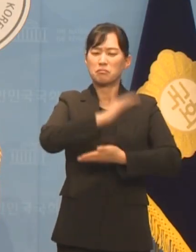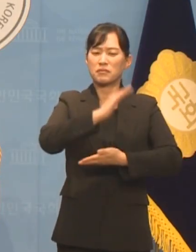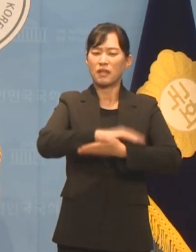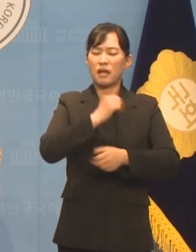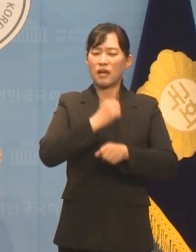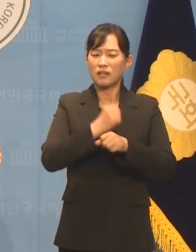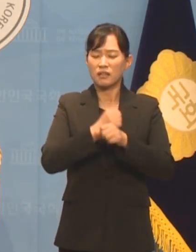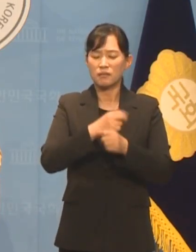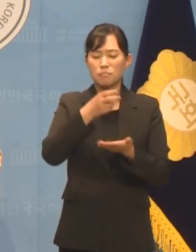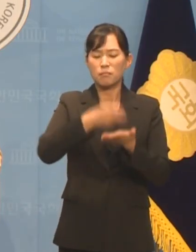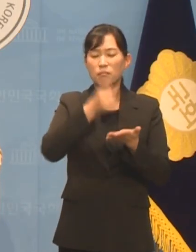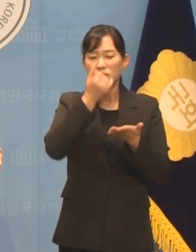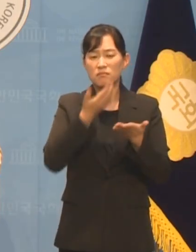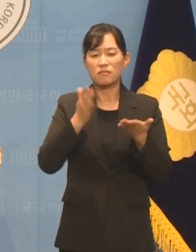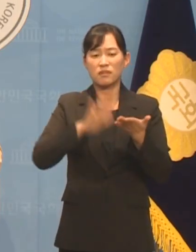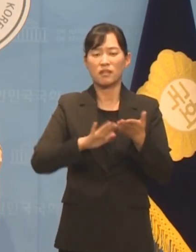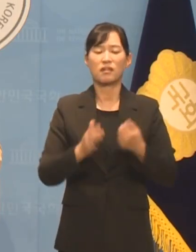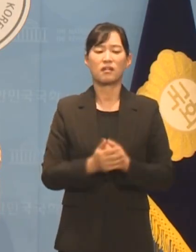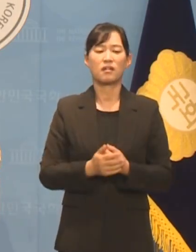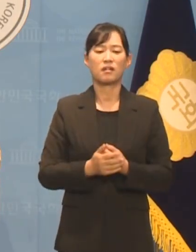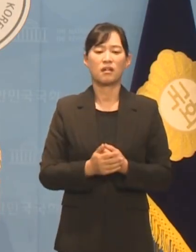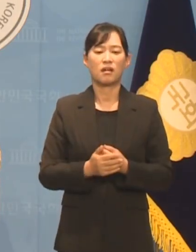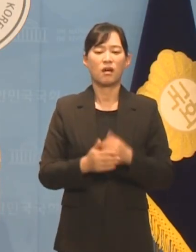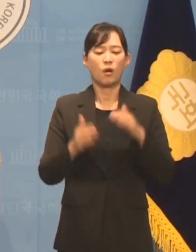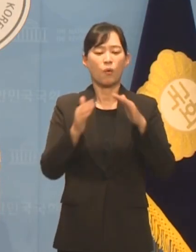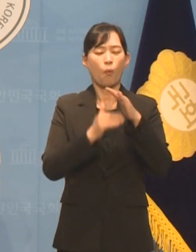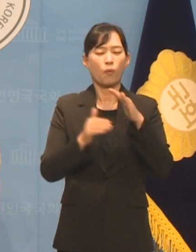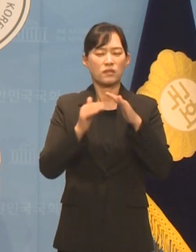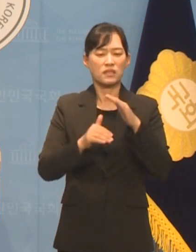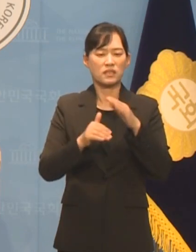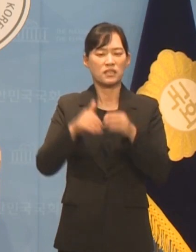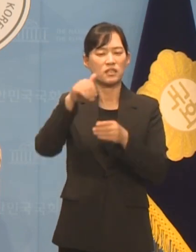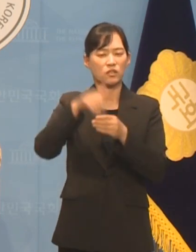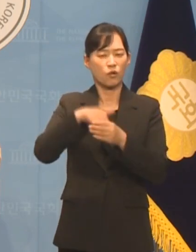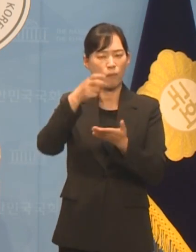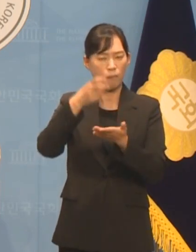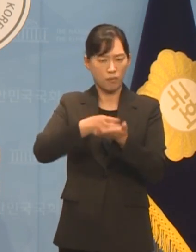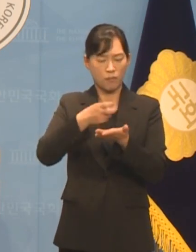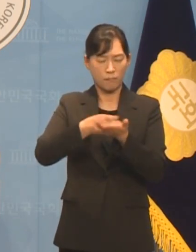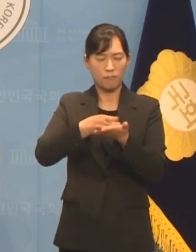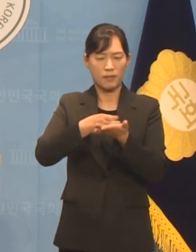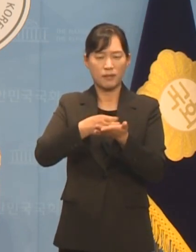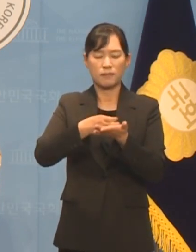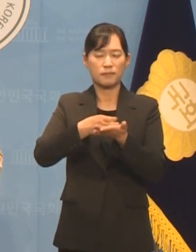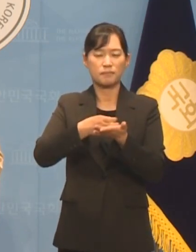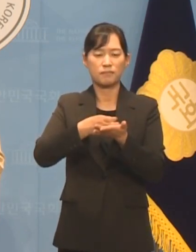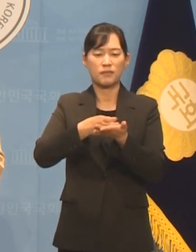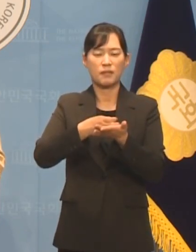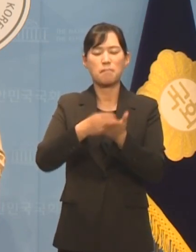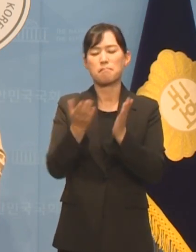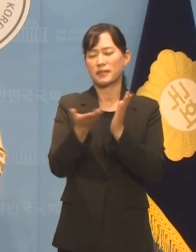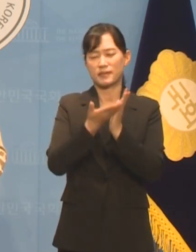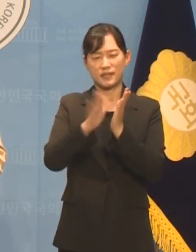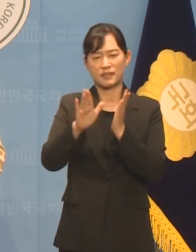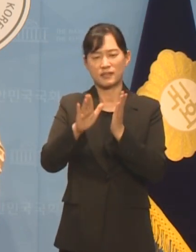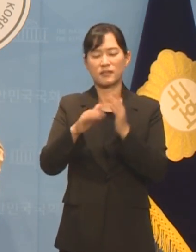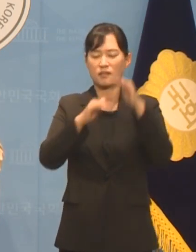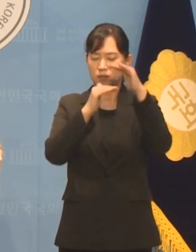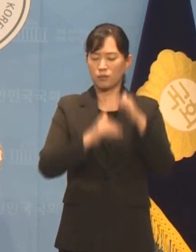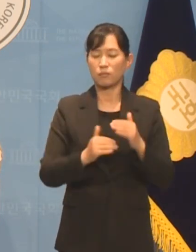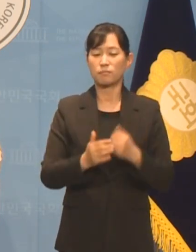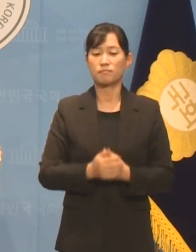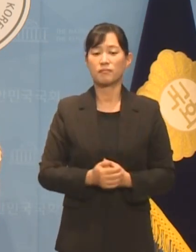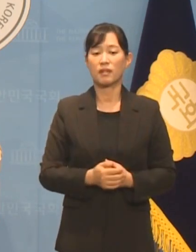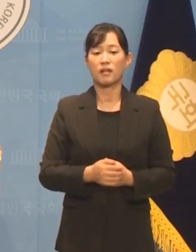규칙을 제정했는데 그것은 공직선거법 158조 4항에 위배되는 사항입니다.